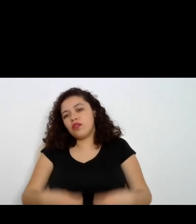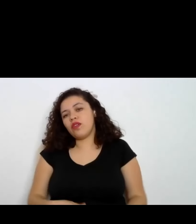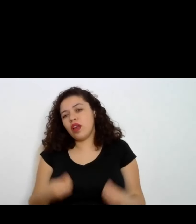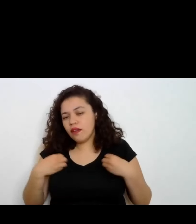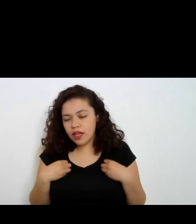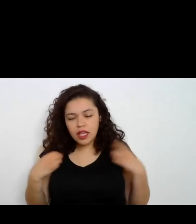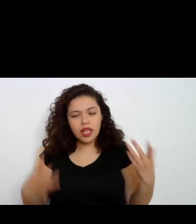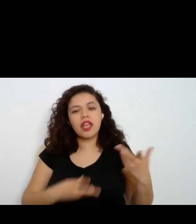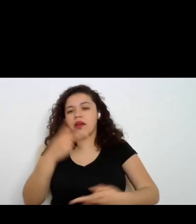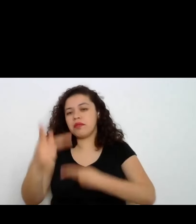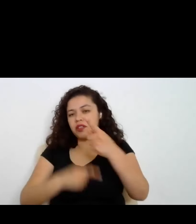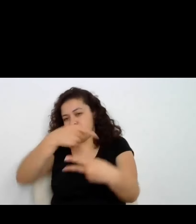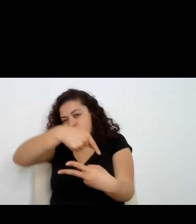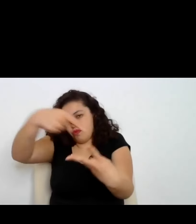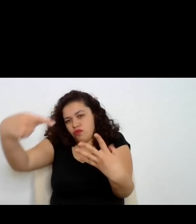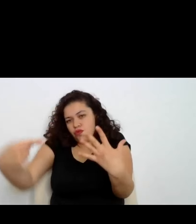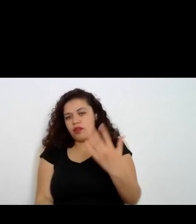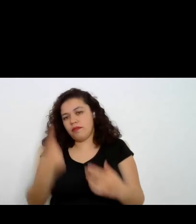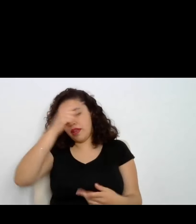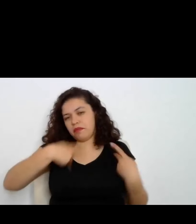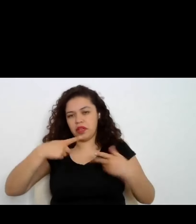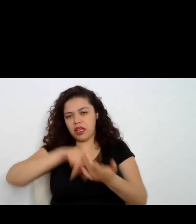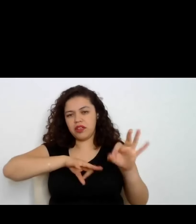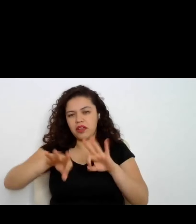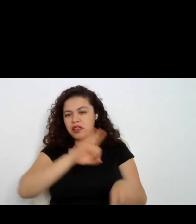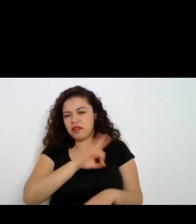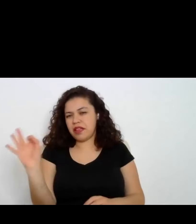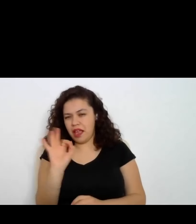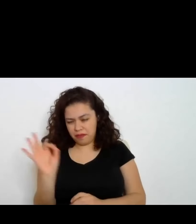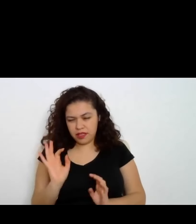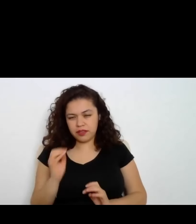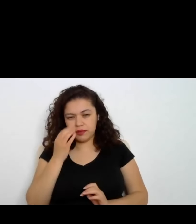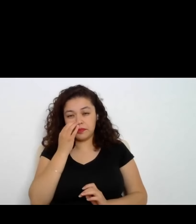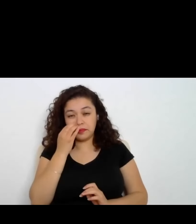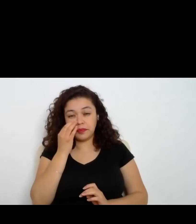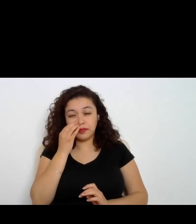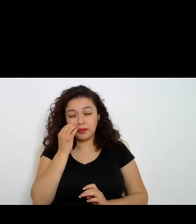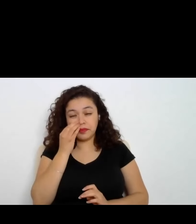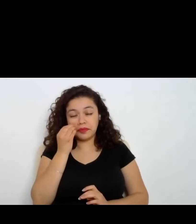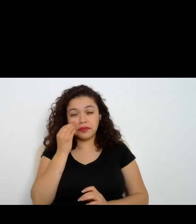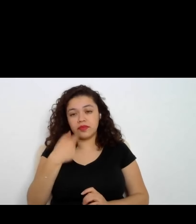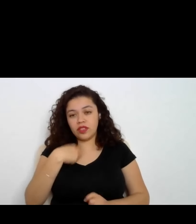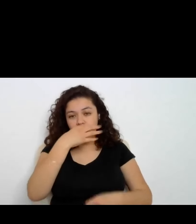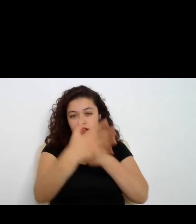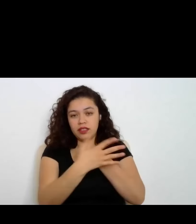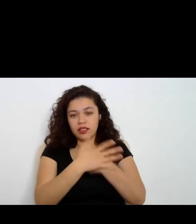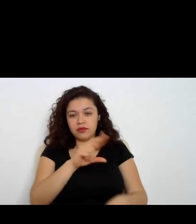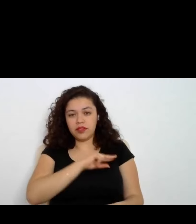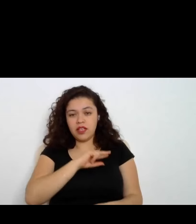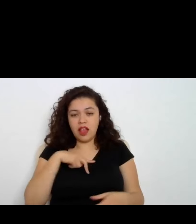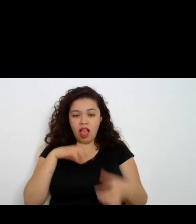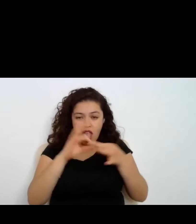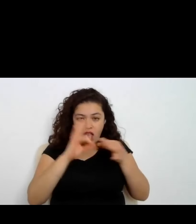estas prestaciones que como empleados pudieran tener. No necesito ser tan específico en el aviso de privacidad. Simplemente